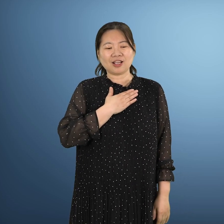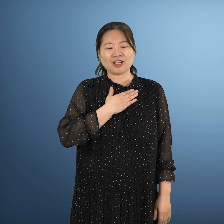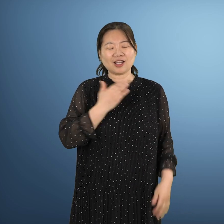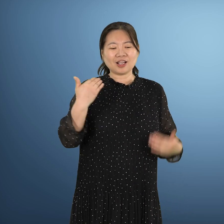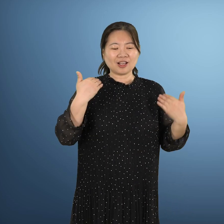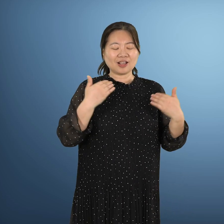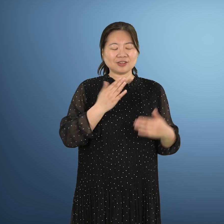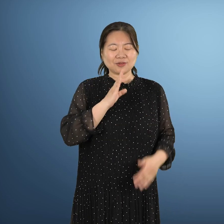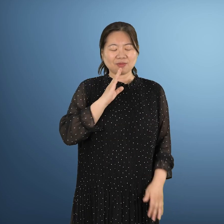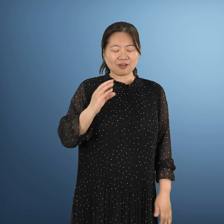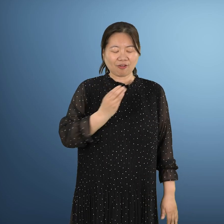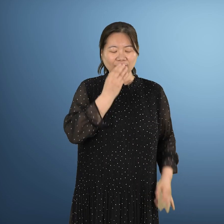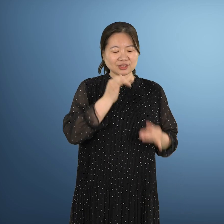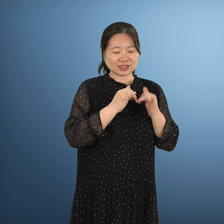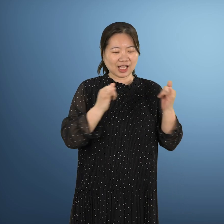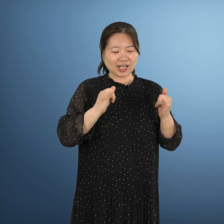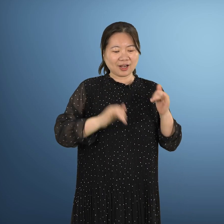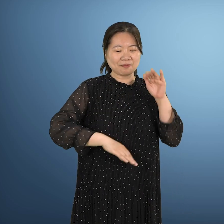성인이 되는 거예요. 성인이.